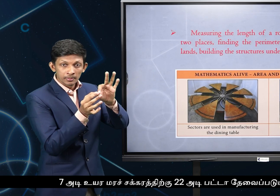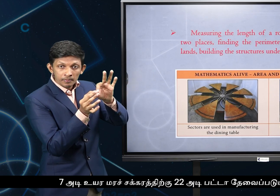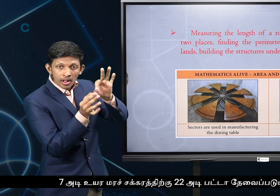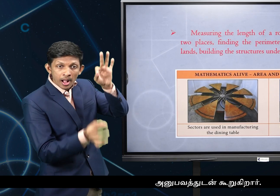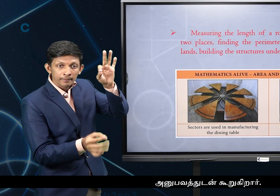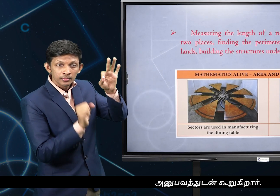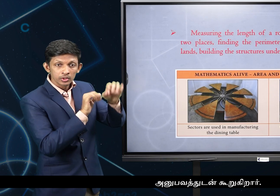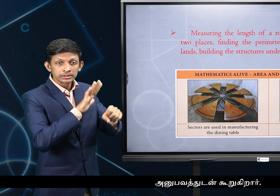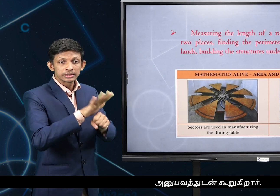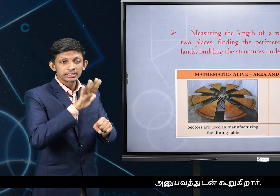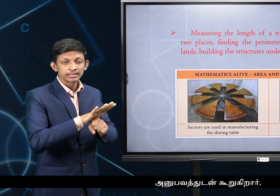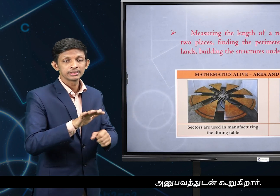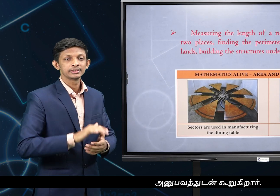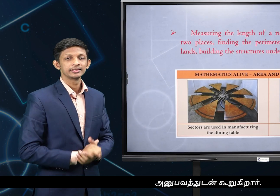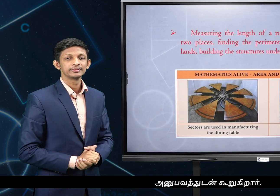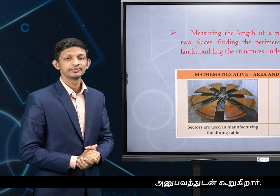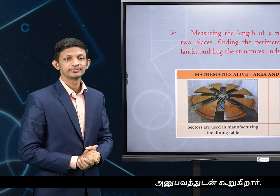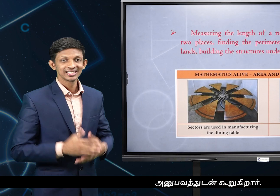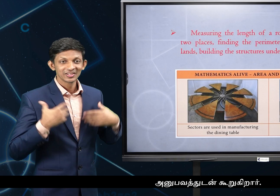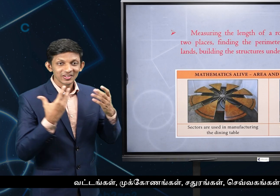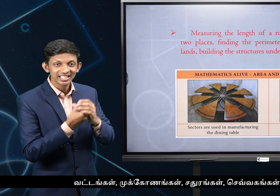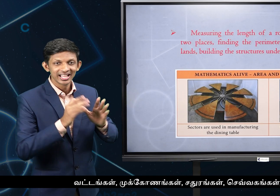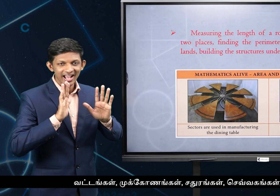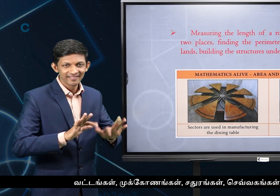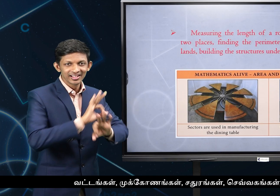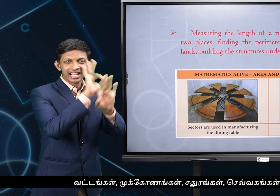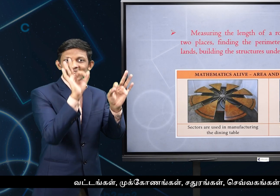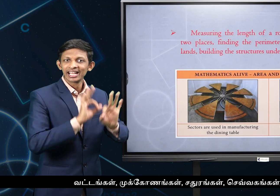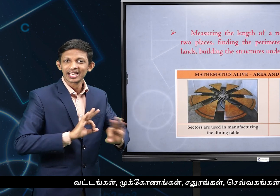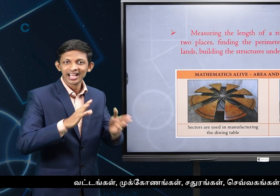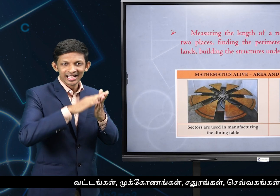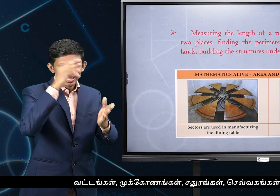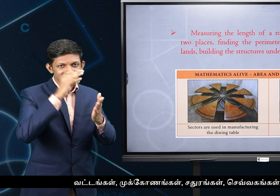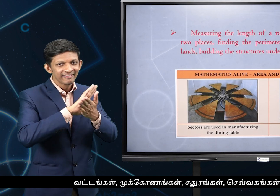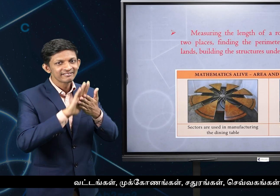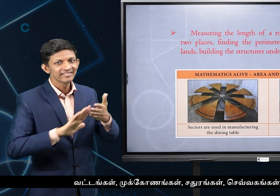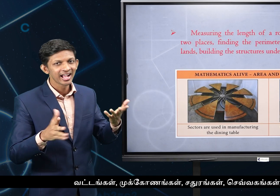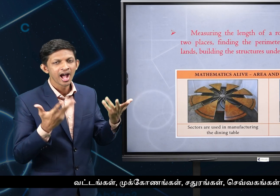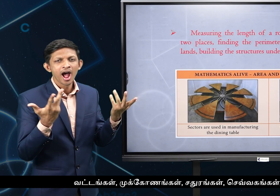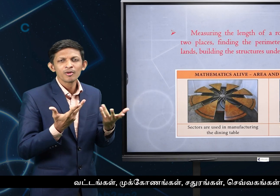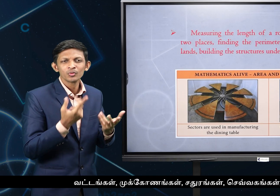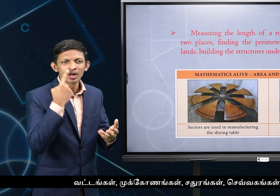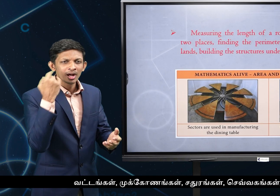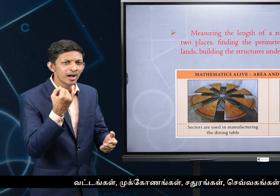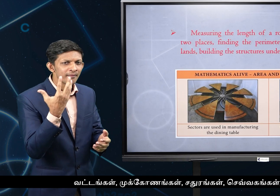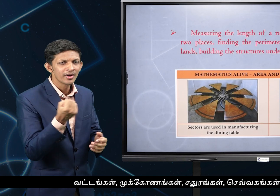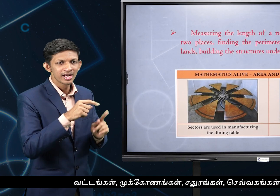தனது அனுபவத்துடன் கூறுகிறார். வட்டங்கள், முக்கோணங்கள், சதுரங்கள், செவ்வகங்கள்,